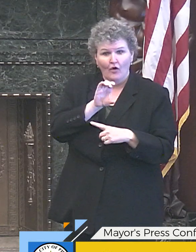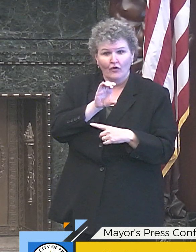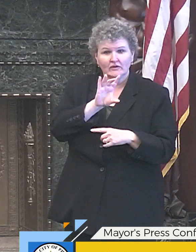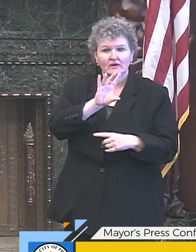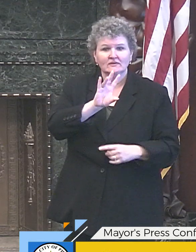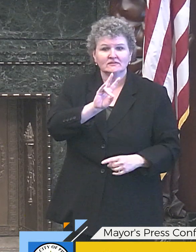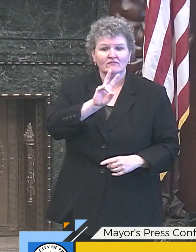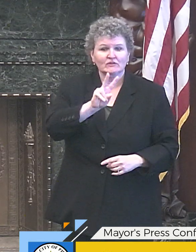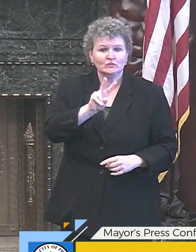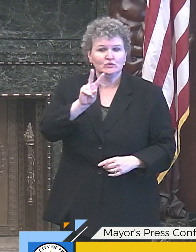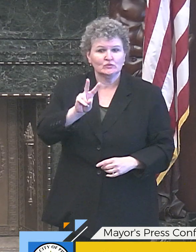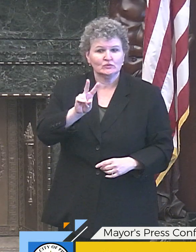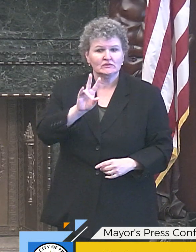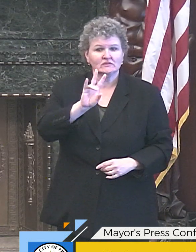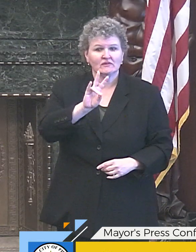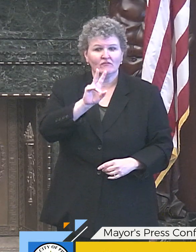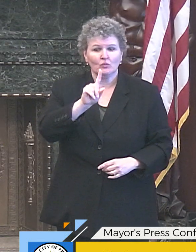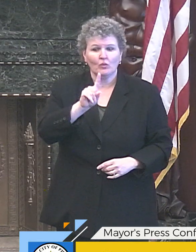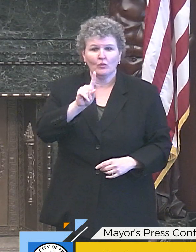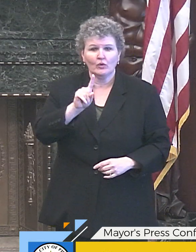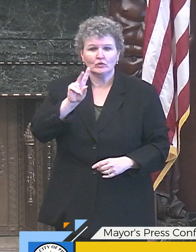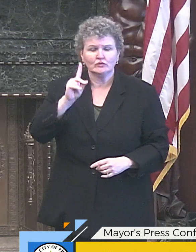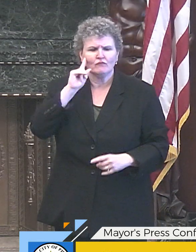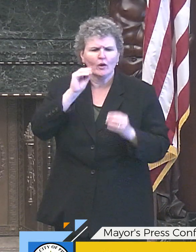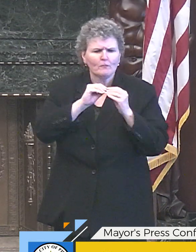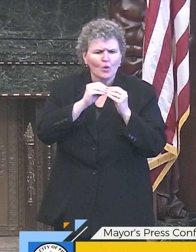1-800-722-7112. Thank you.